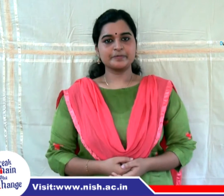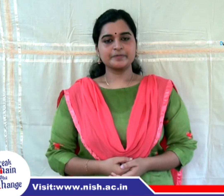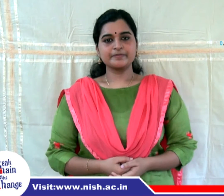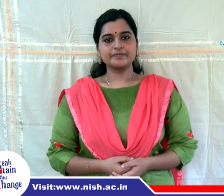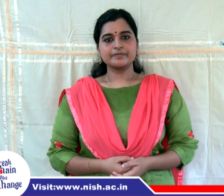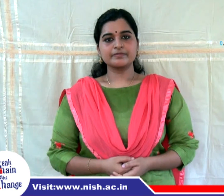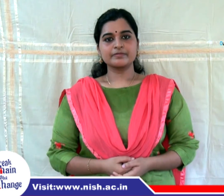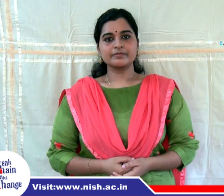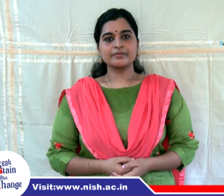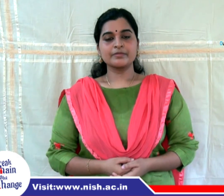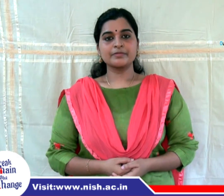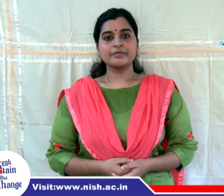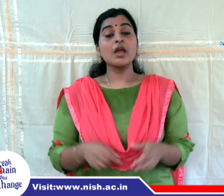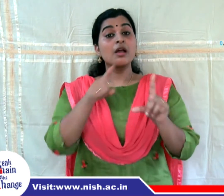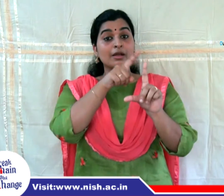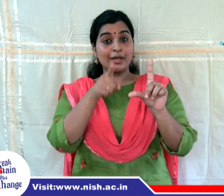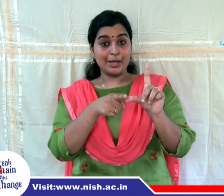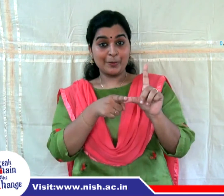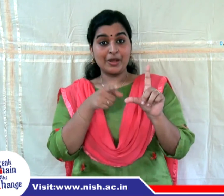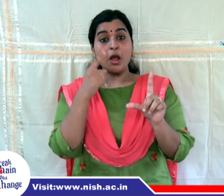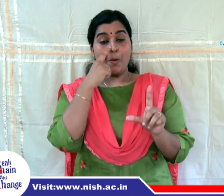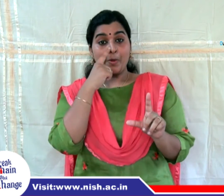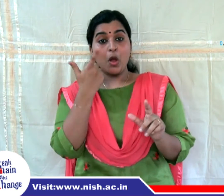ഗർഭിണികളും മുലയൂട്ടുന്ന അമ്മമാരും പ്രത്യേകം ശ്രദ്ധിക്കുക.